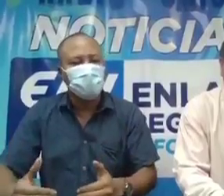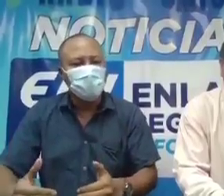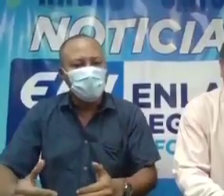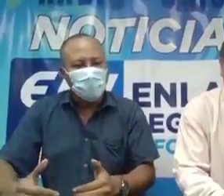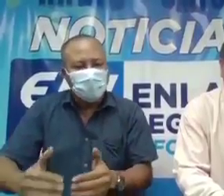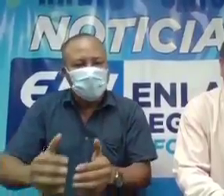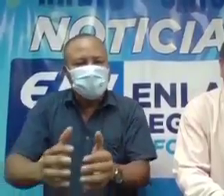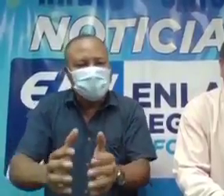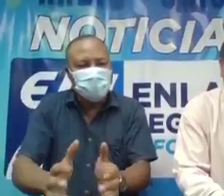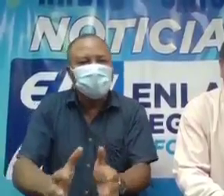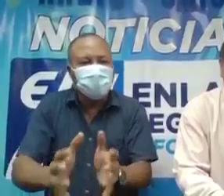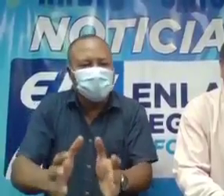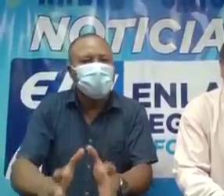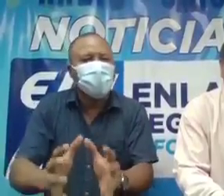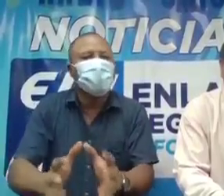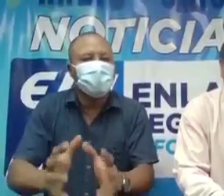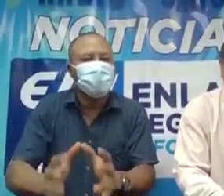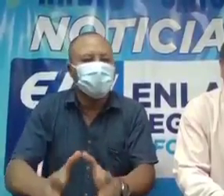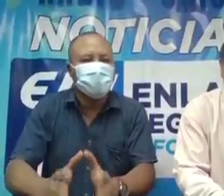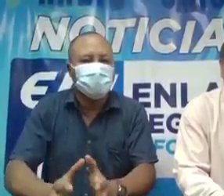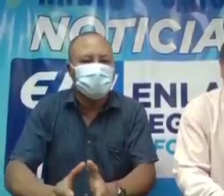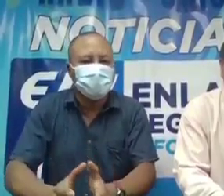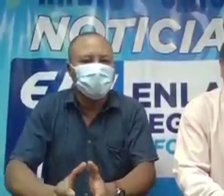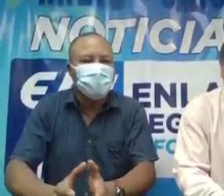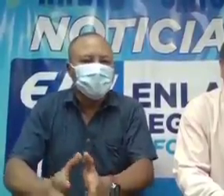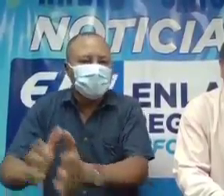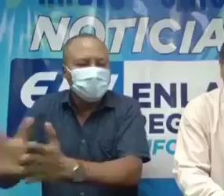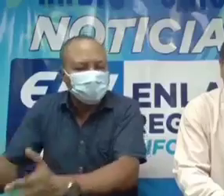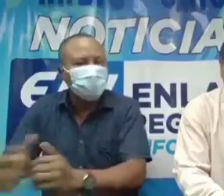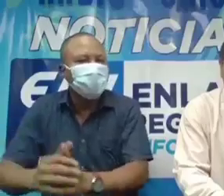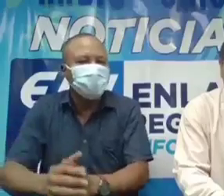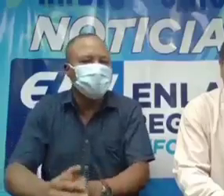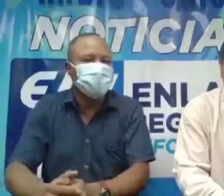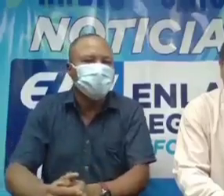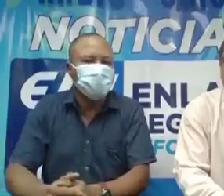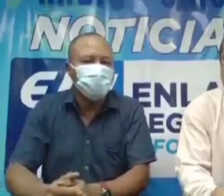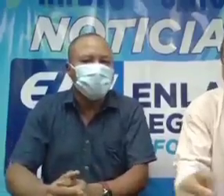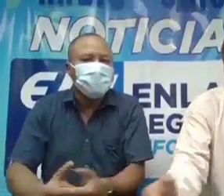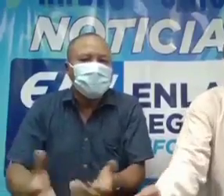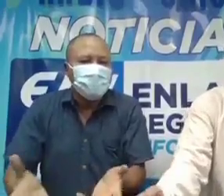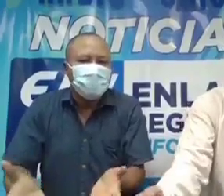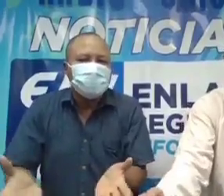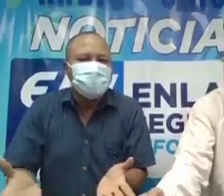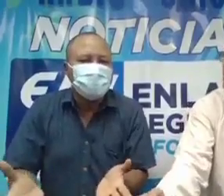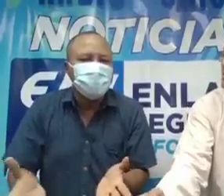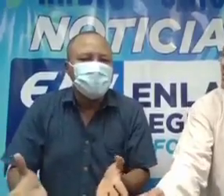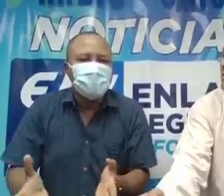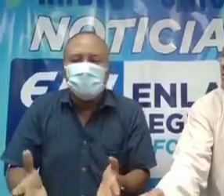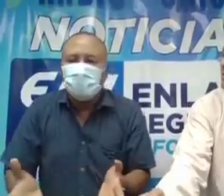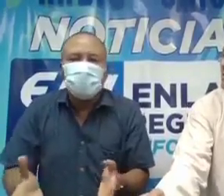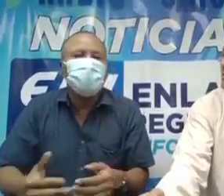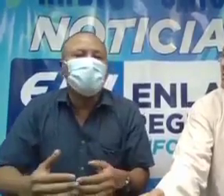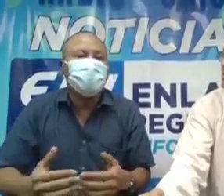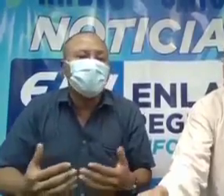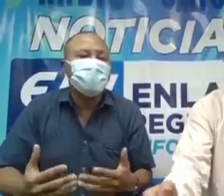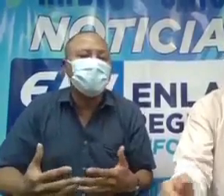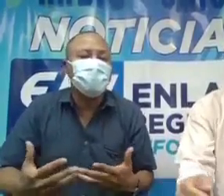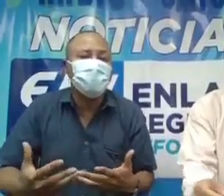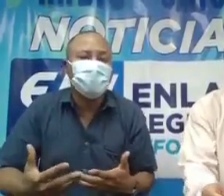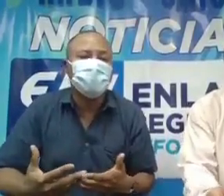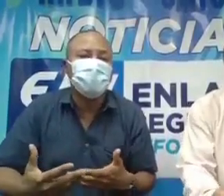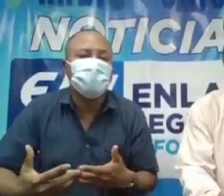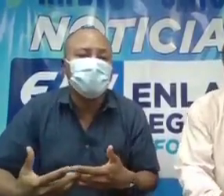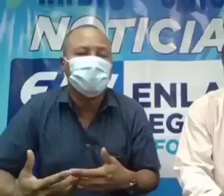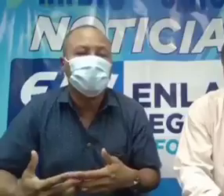información y si no estás de acuerdo con la información que te dieron, está el órgano de control. ¿No es eso lo que están solicitando ellos? Ellos están